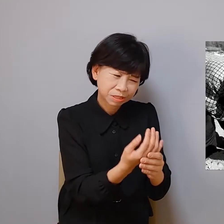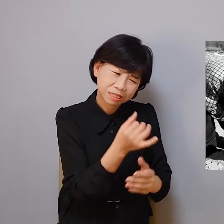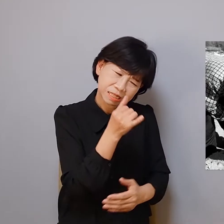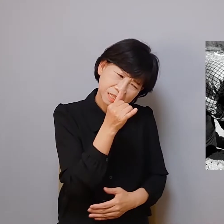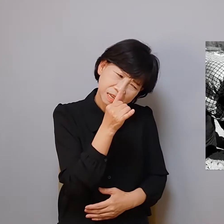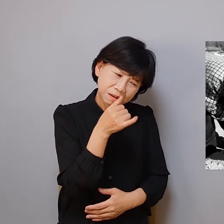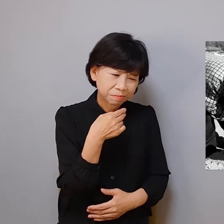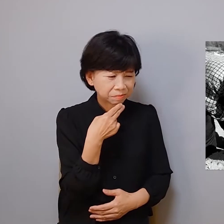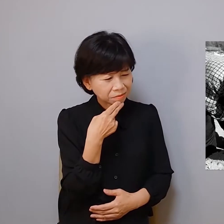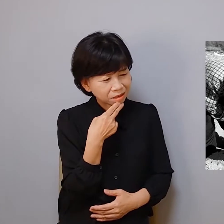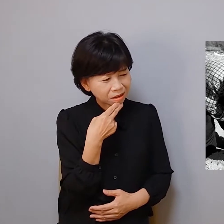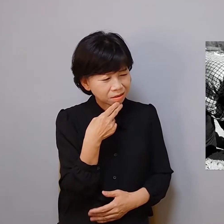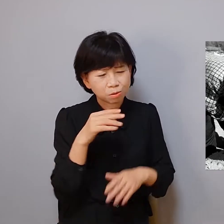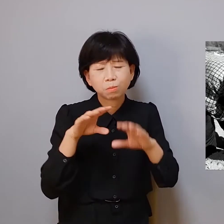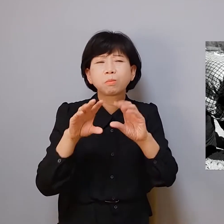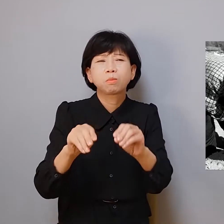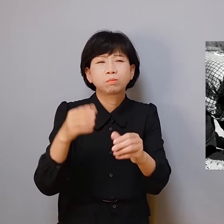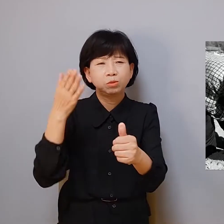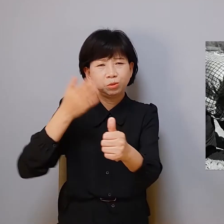마세요.